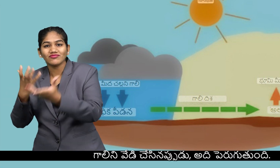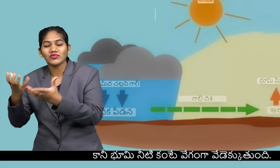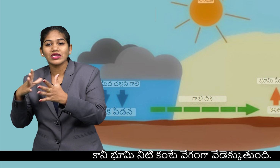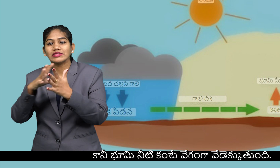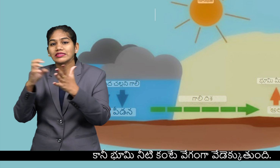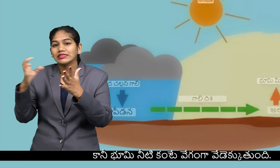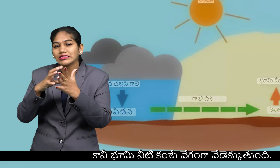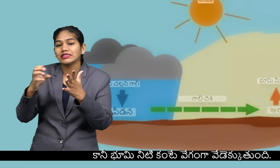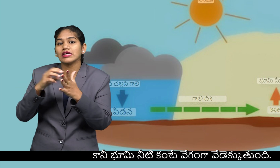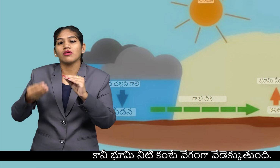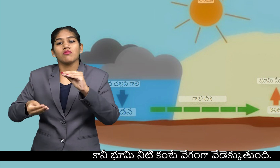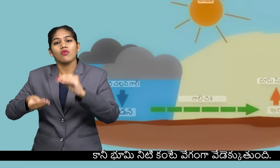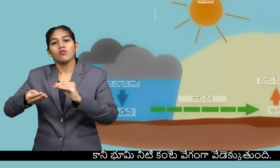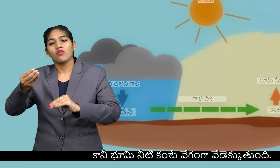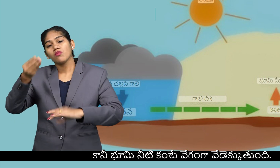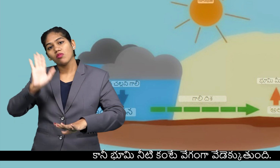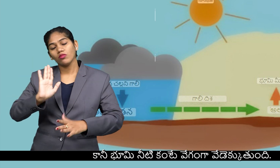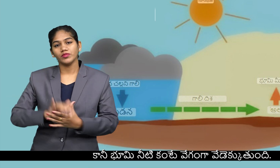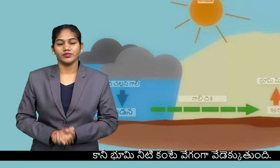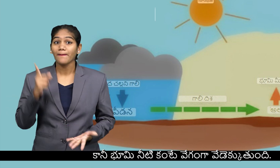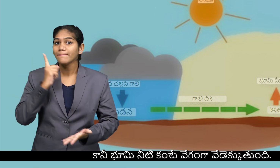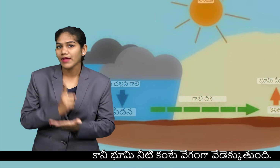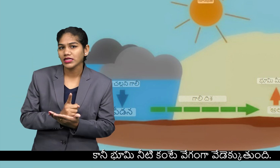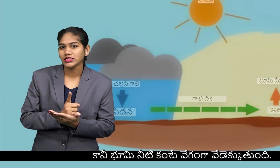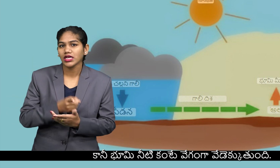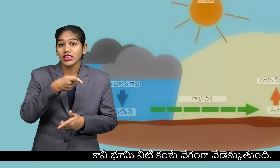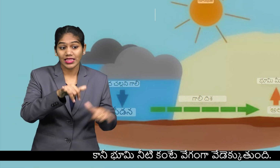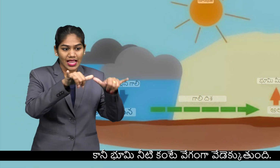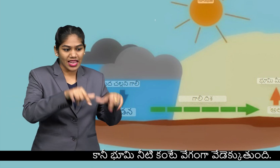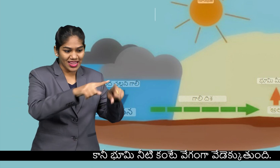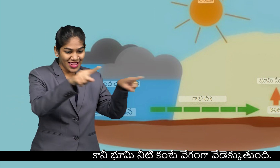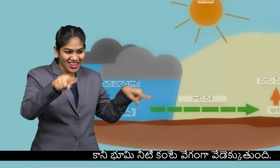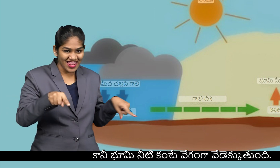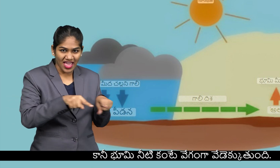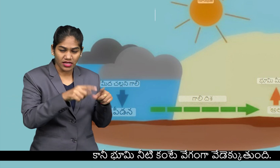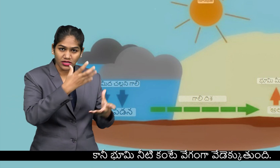పెరుగుతుంది, కానీ భూమి నీటి కంటే వేగంగా వేడెక్కుతుంది.